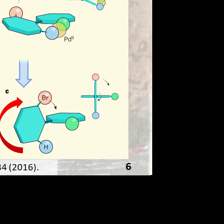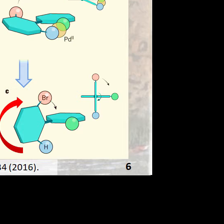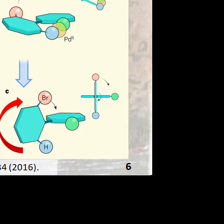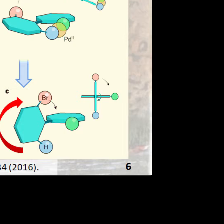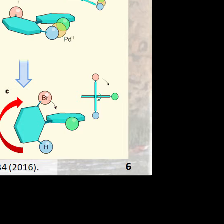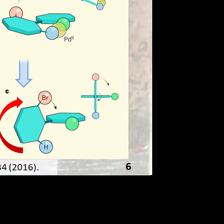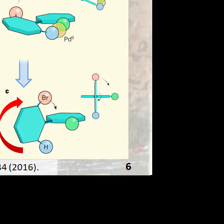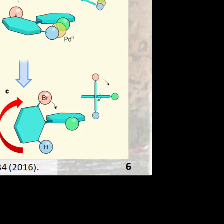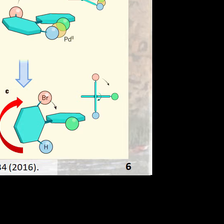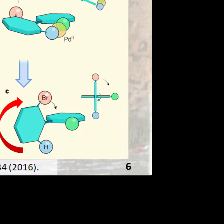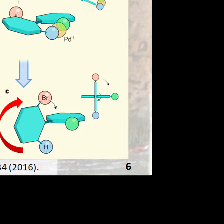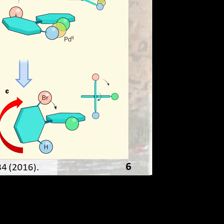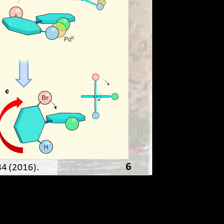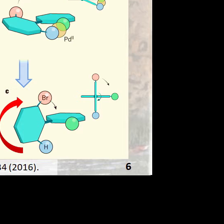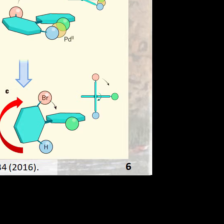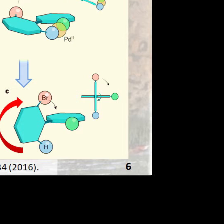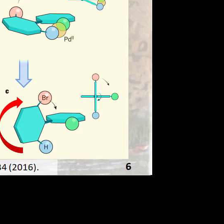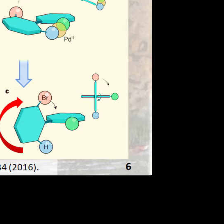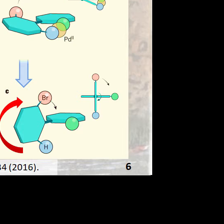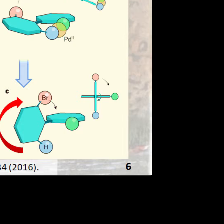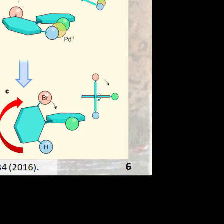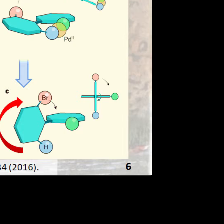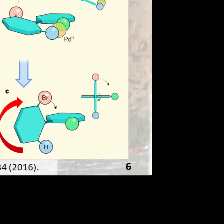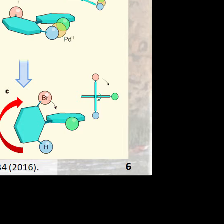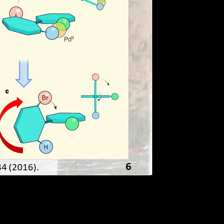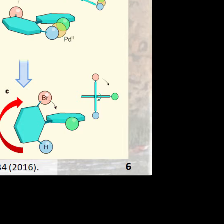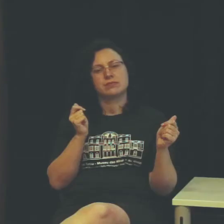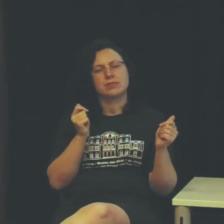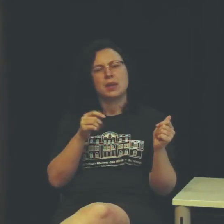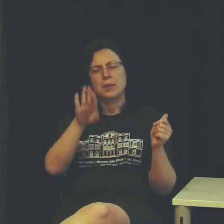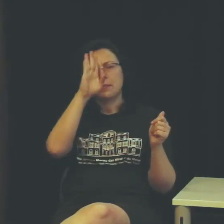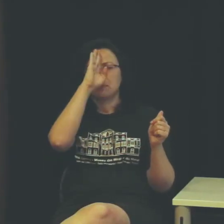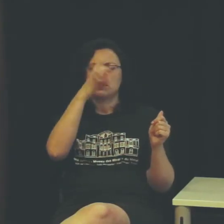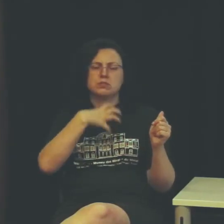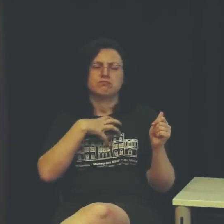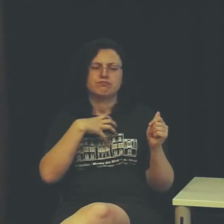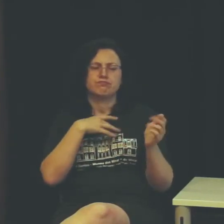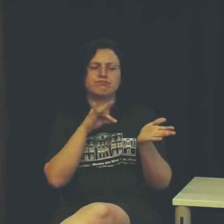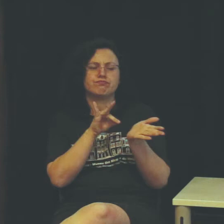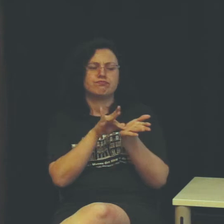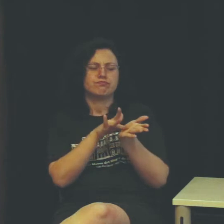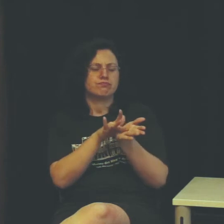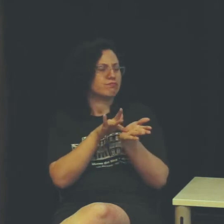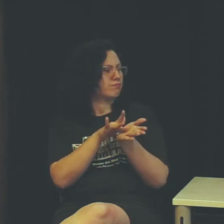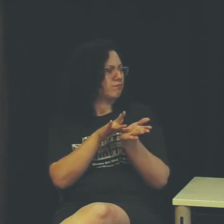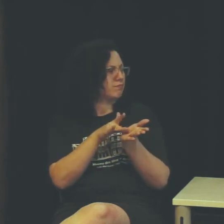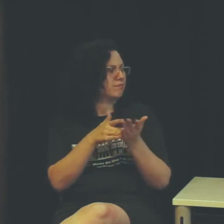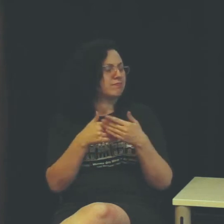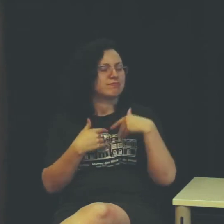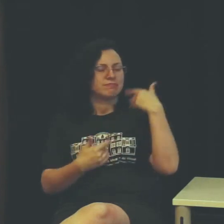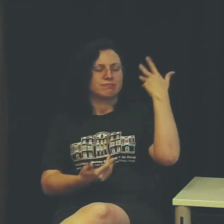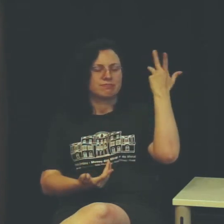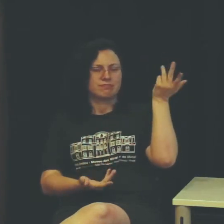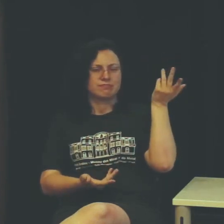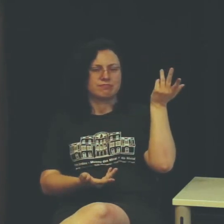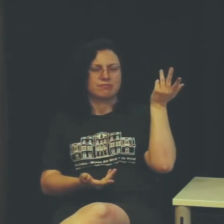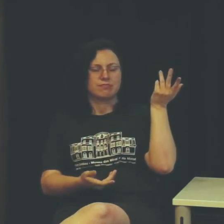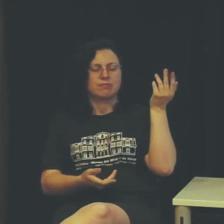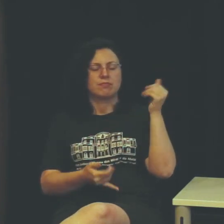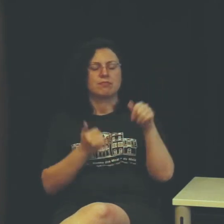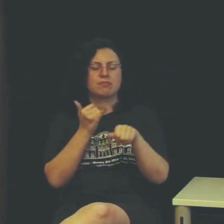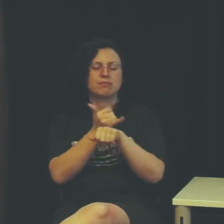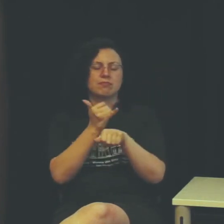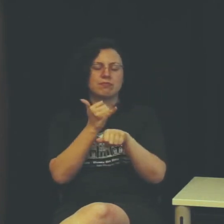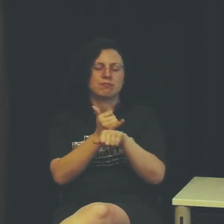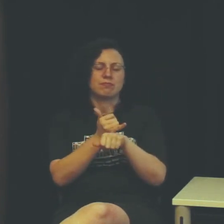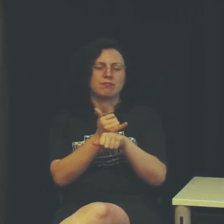mais fantasiosas, principalmente quando a gente está falando de ficção científica ou quando a gente está falando do filme do Homem de Ferro. Né? Não sei se